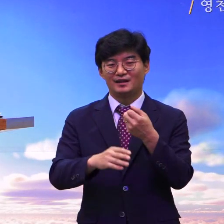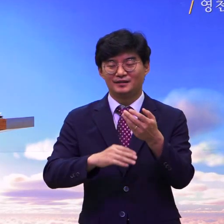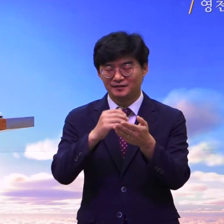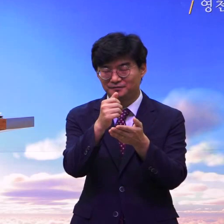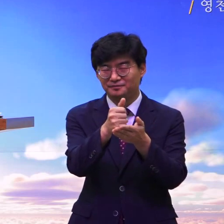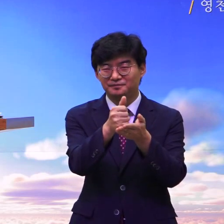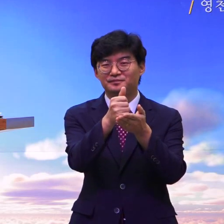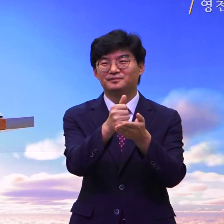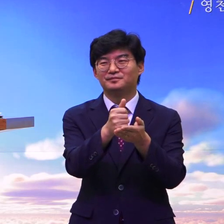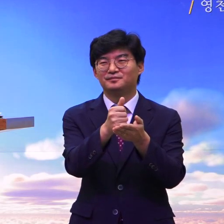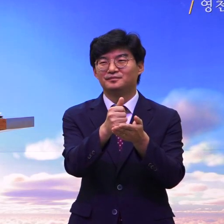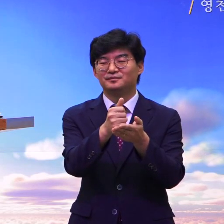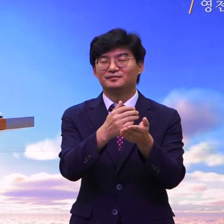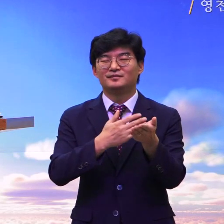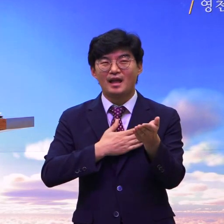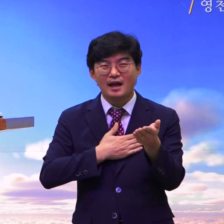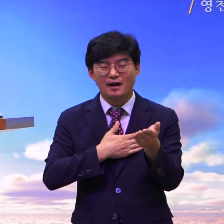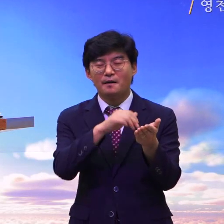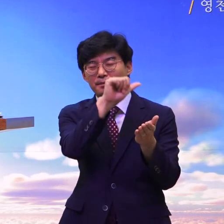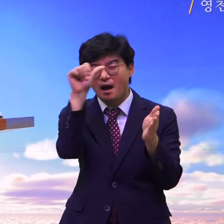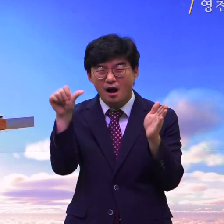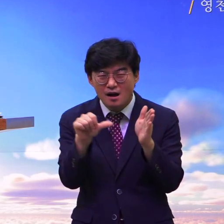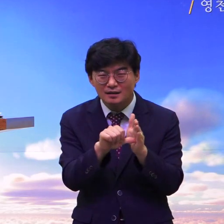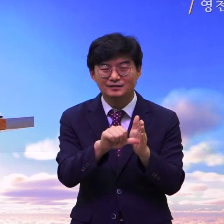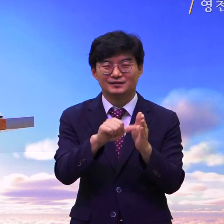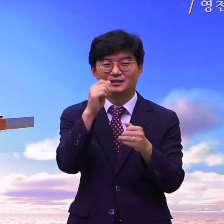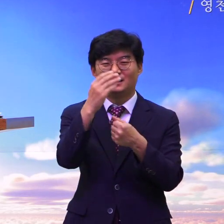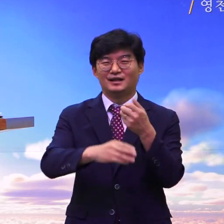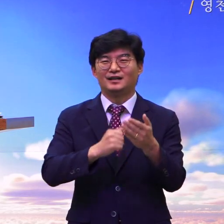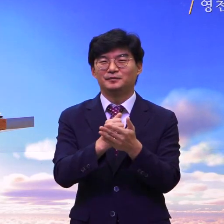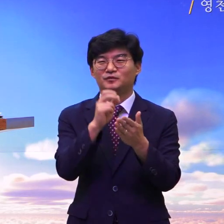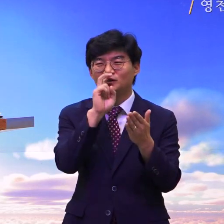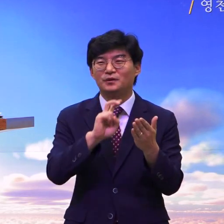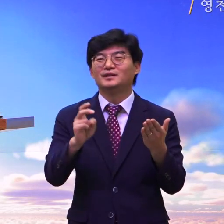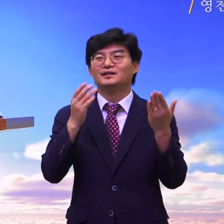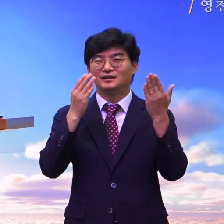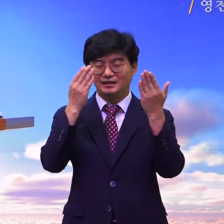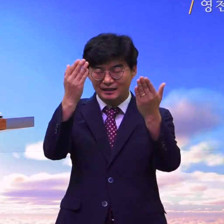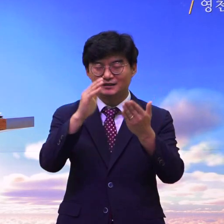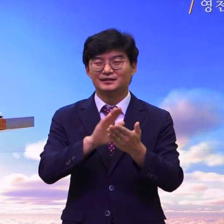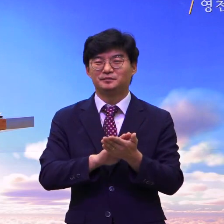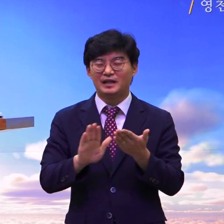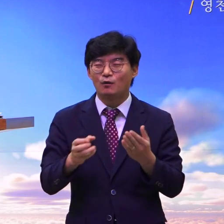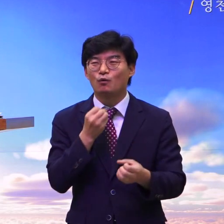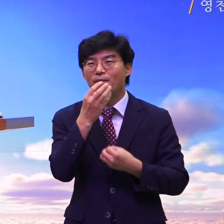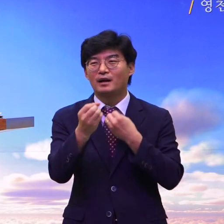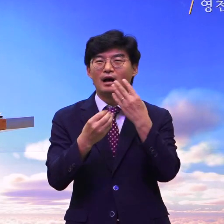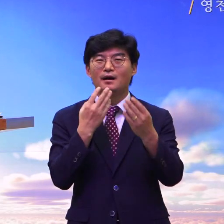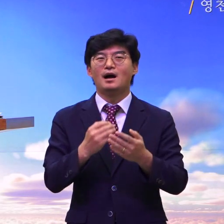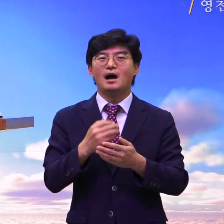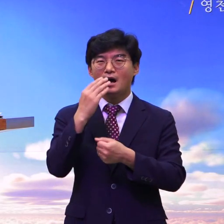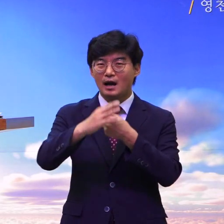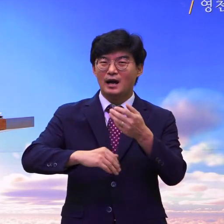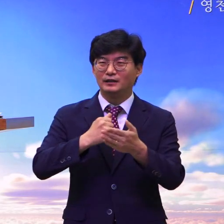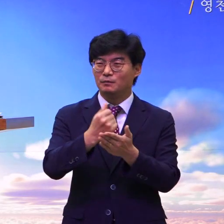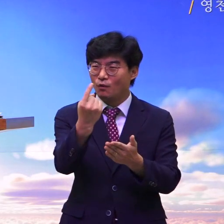하나님이여, 내가 평생에 하나님을 송축하겠습니다. 나의 평생에 하나님의 인자하심을